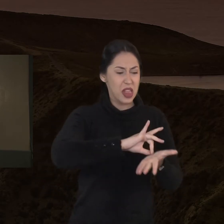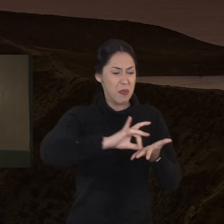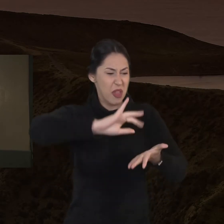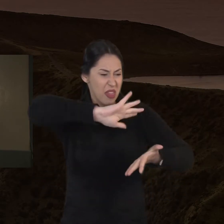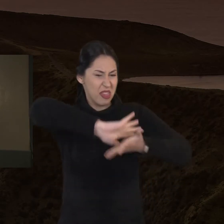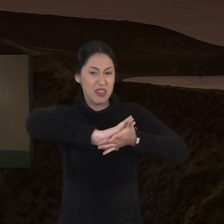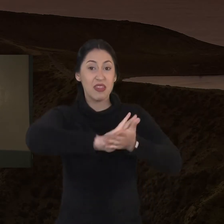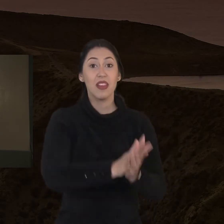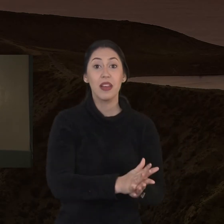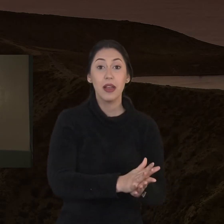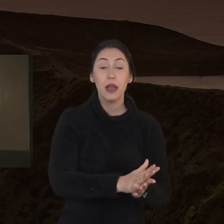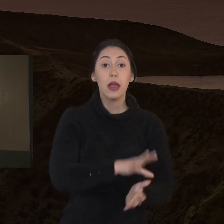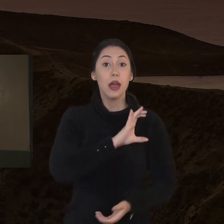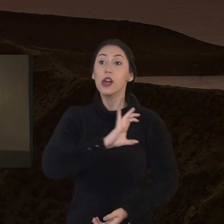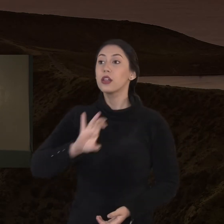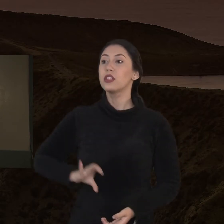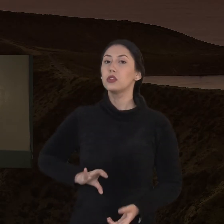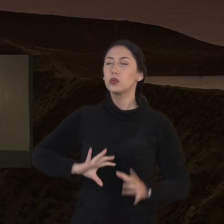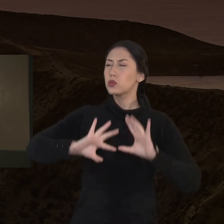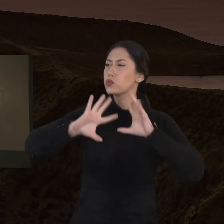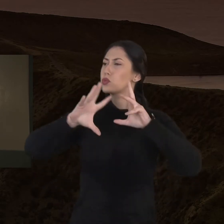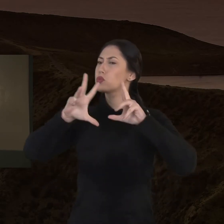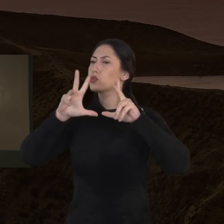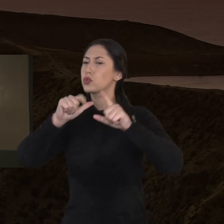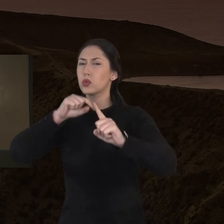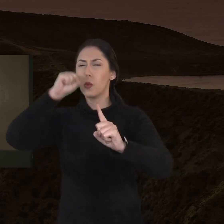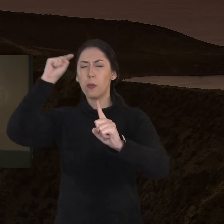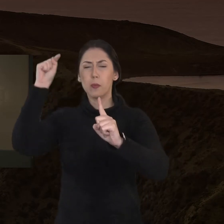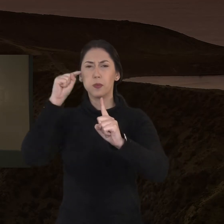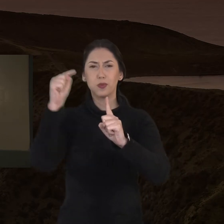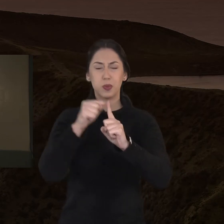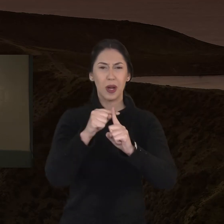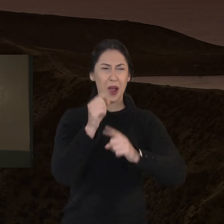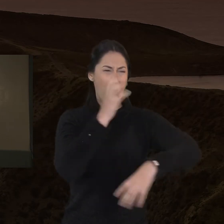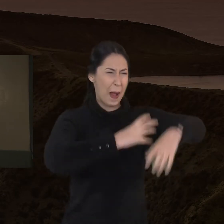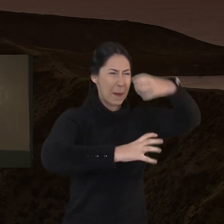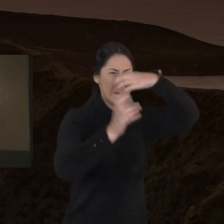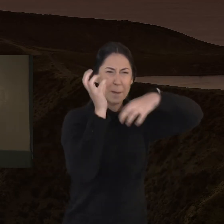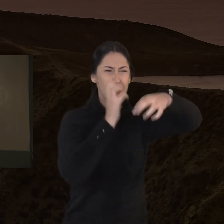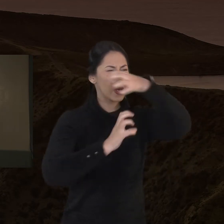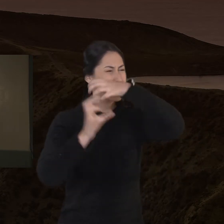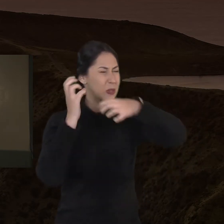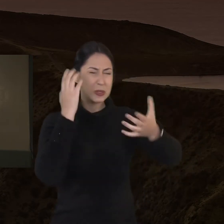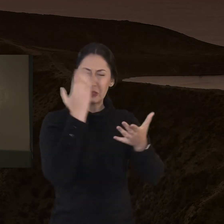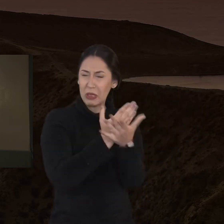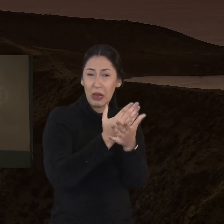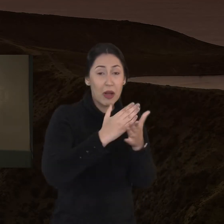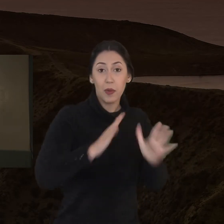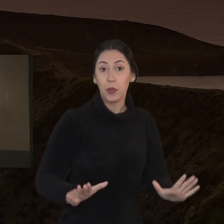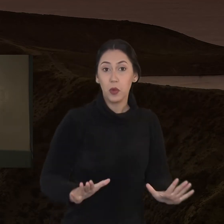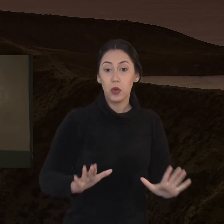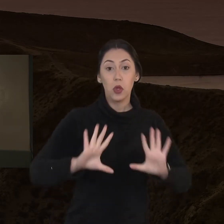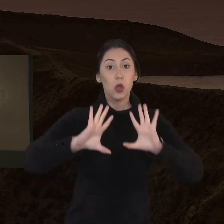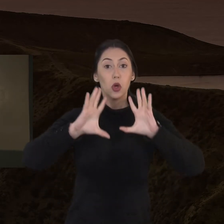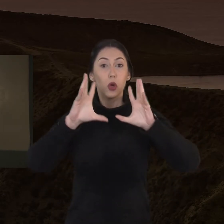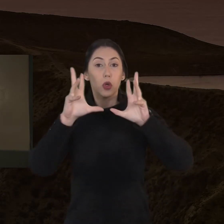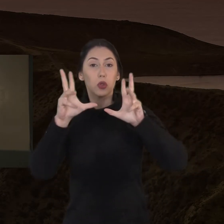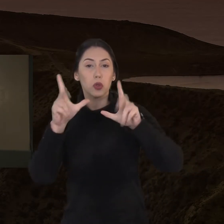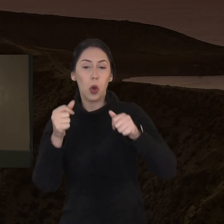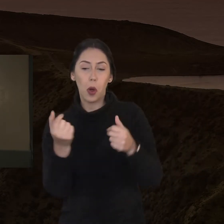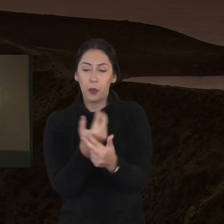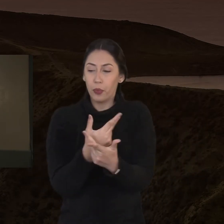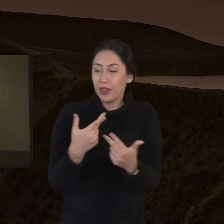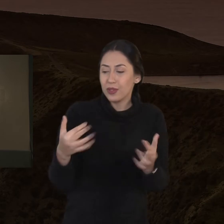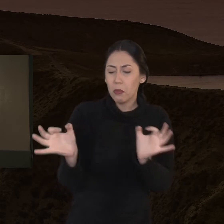ele vai encabeçar todas as coisas vai tirar o caos desse universo deste mundo e todas as coisas vão